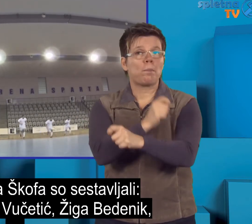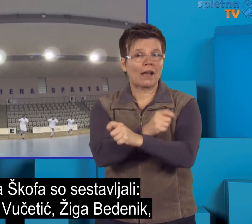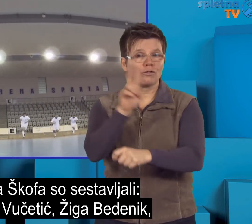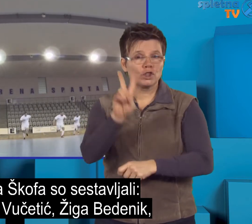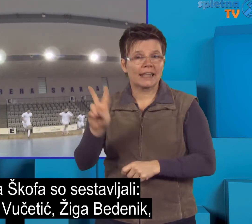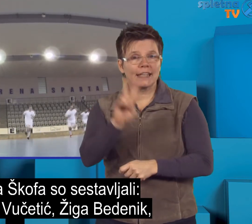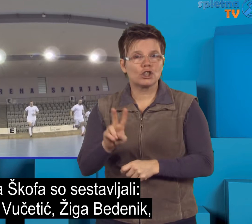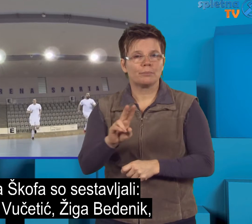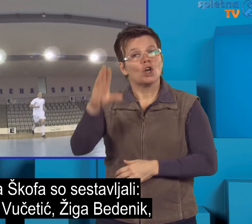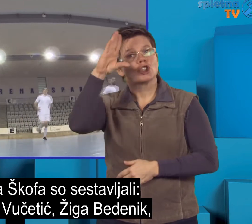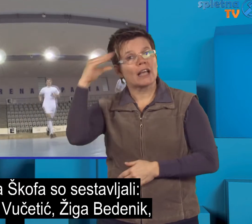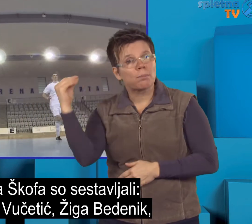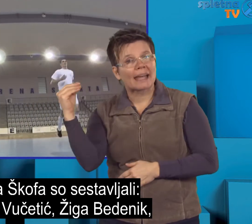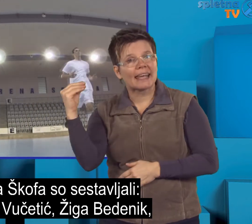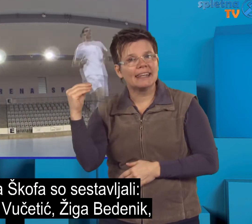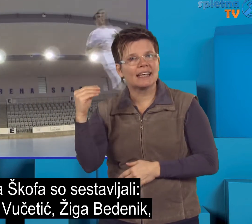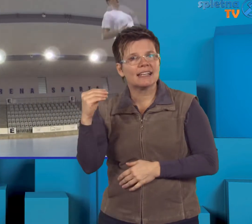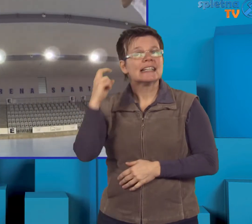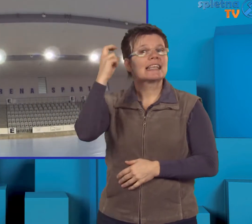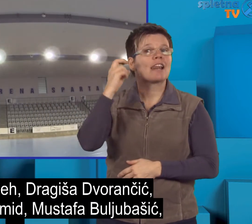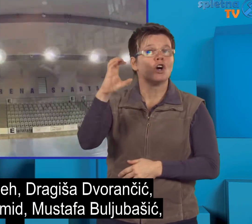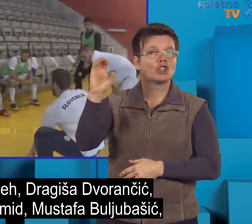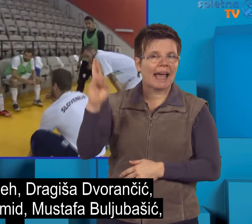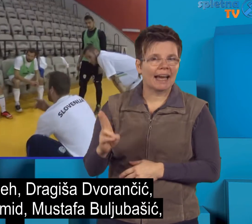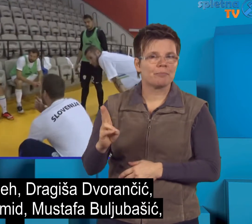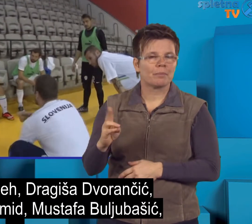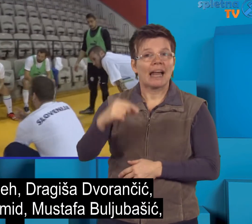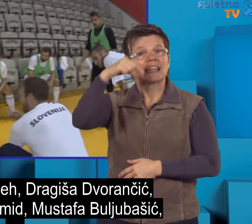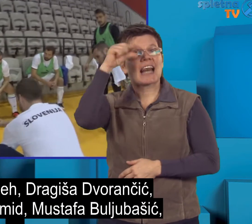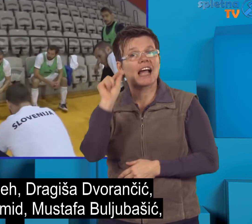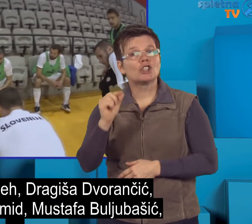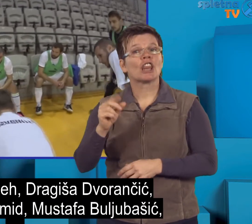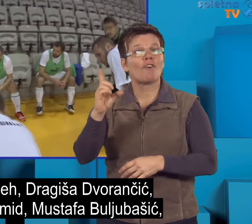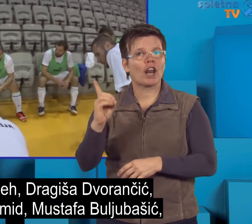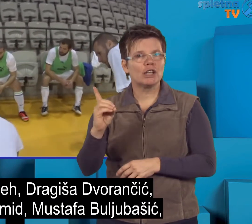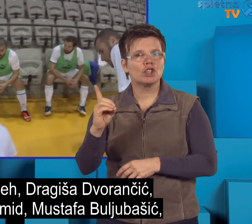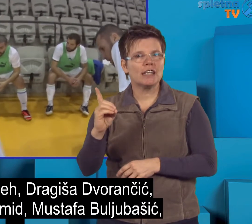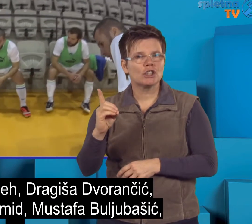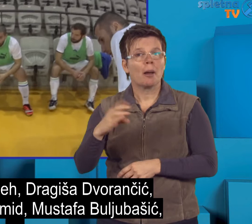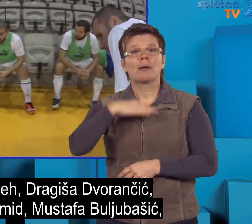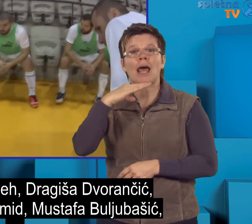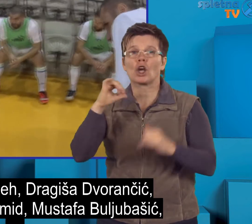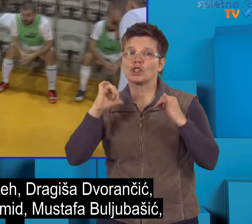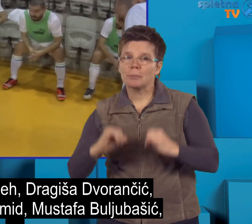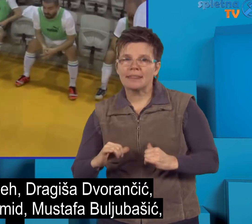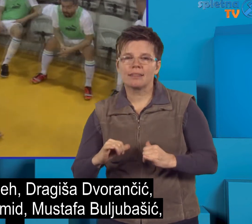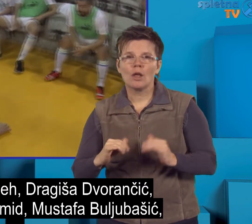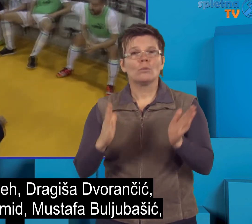Bedenik, Silvo Čeh, Dragiša Dvorančič, Marko Šmid, Mustafa Buljubašić, Matjaž Žnidar,